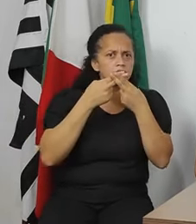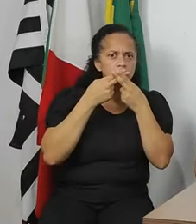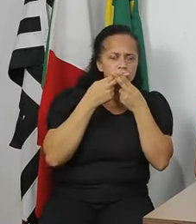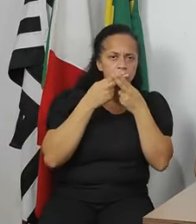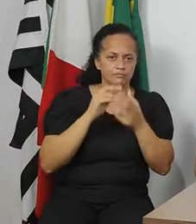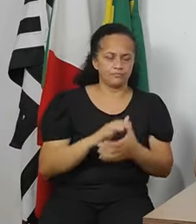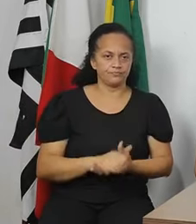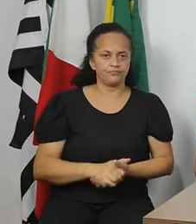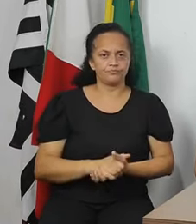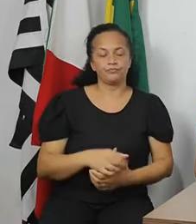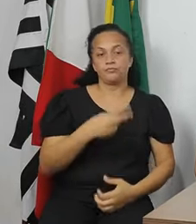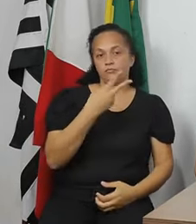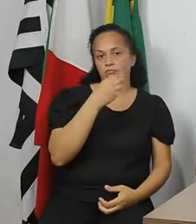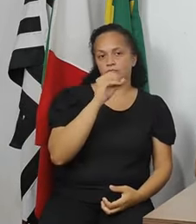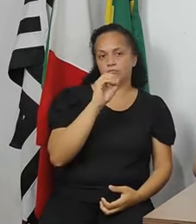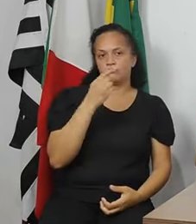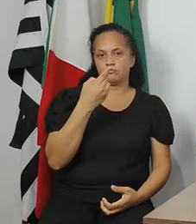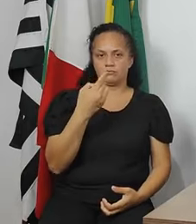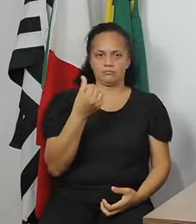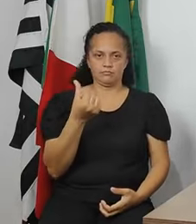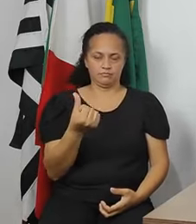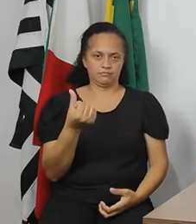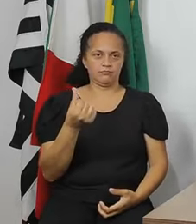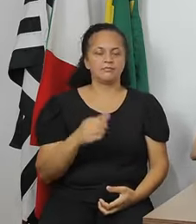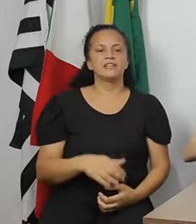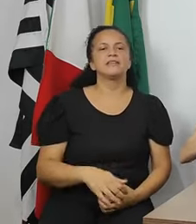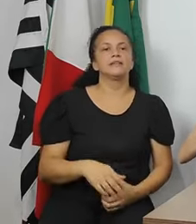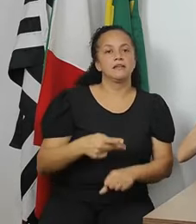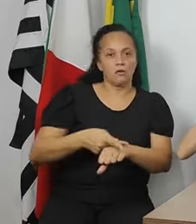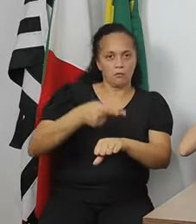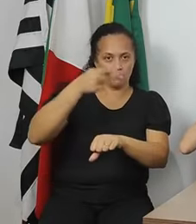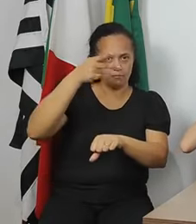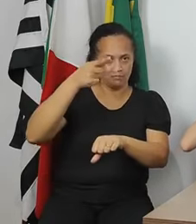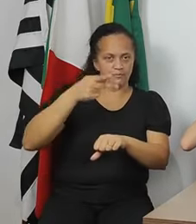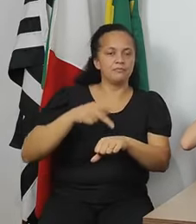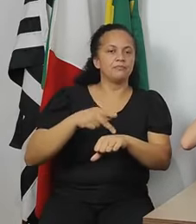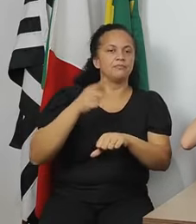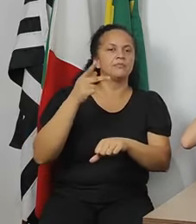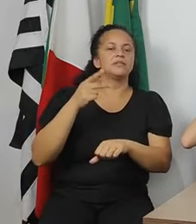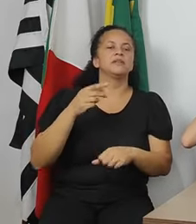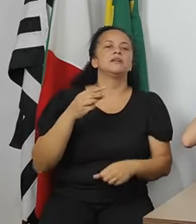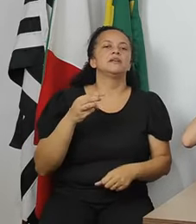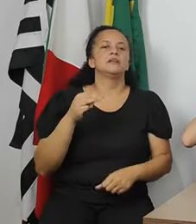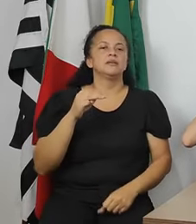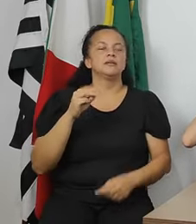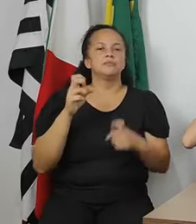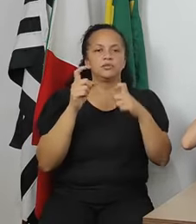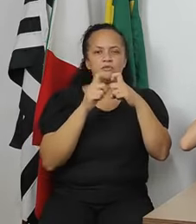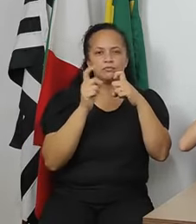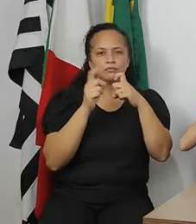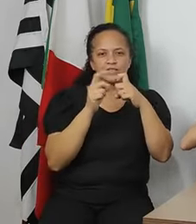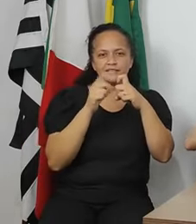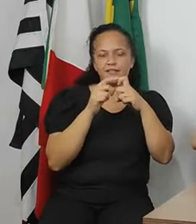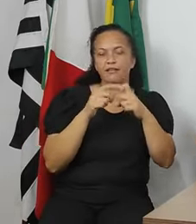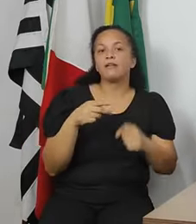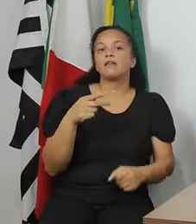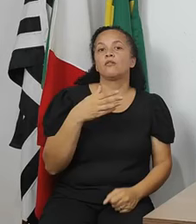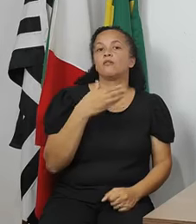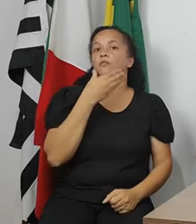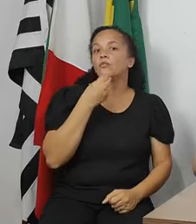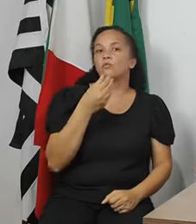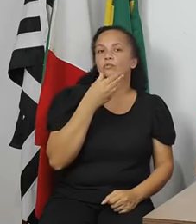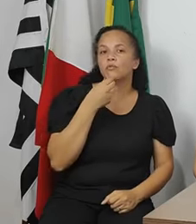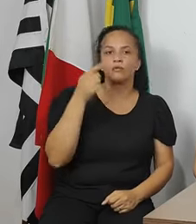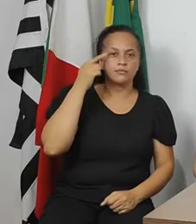o Prêmio Nobel de Medicina foi concedido a um japonês. E esse japonês ganhou esse Prêmio Nobel